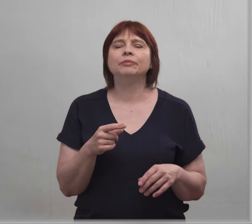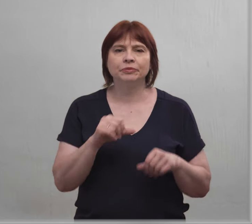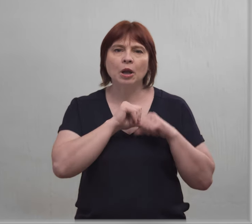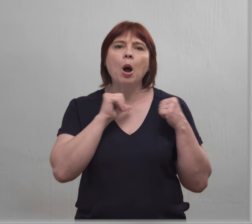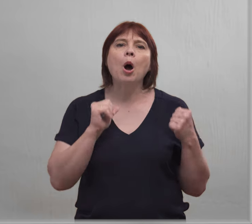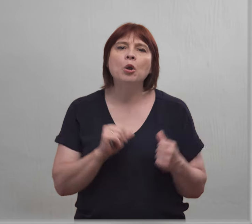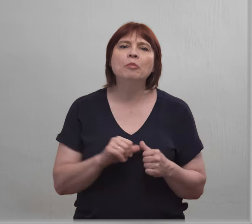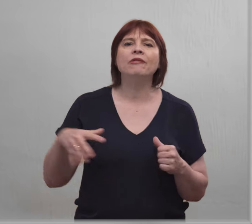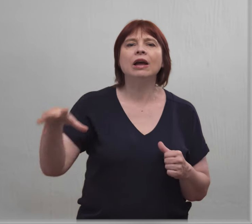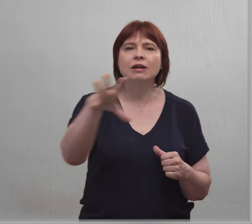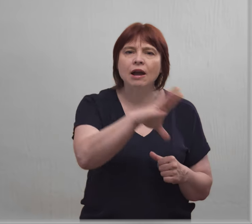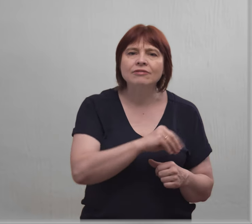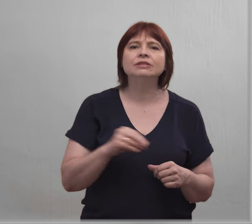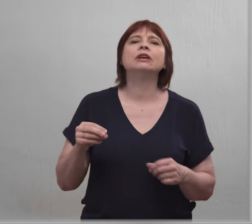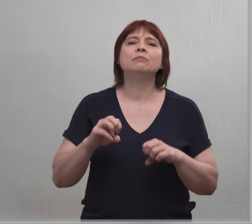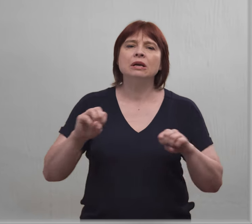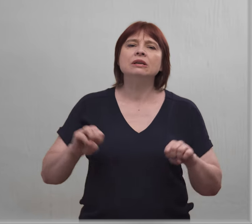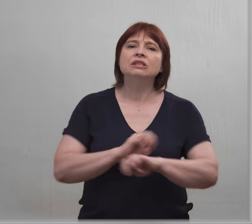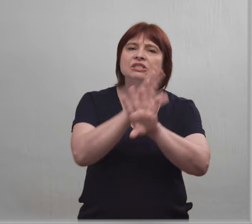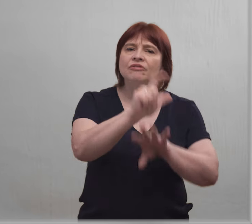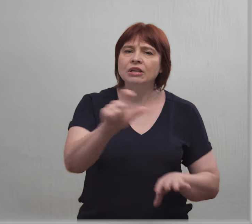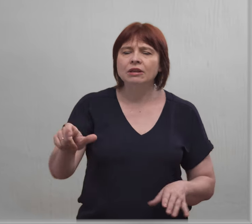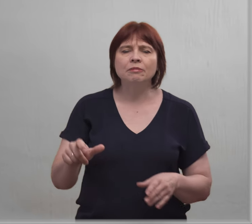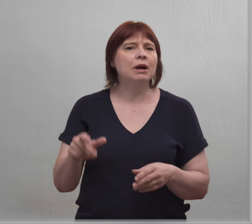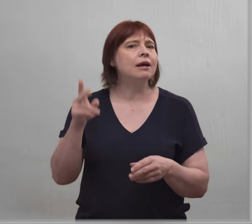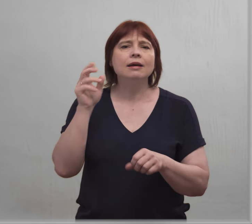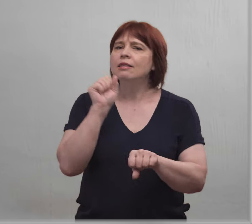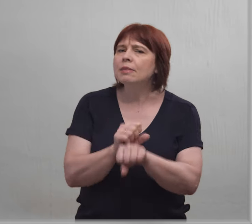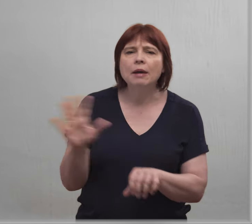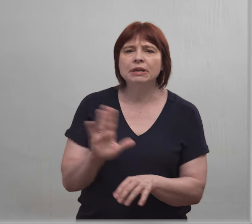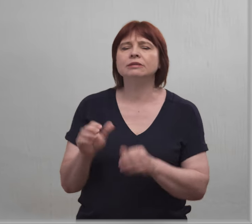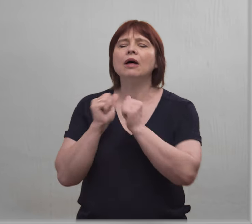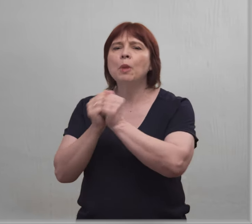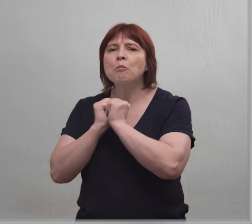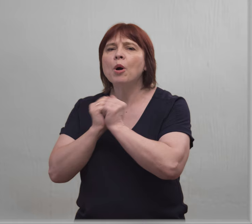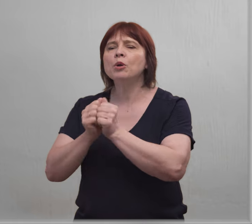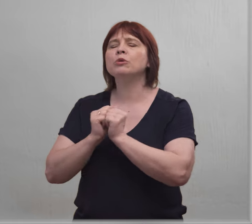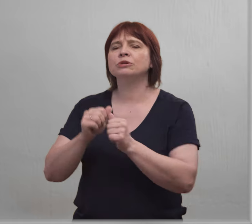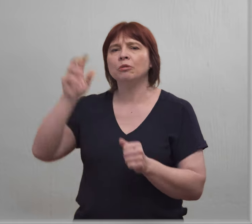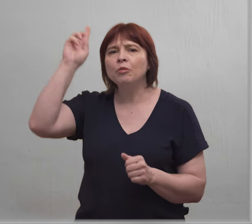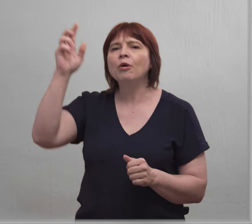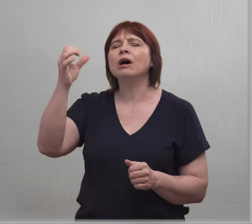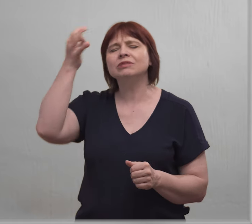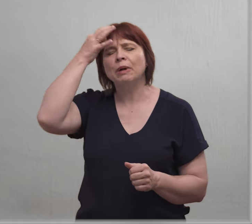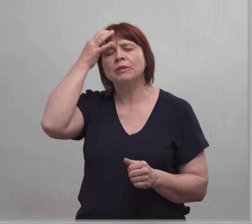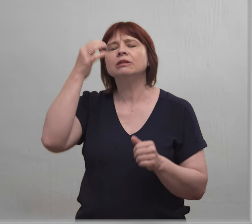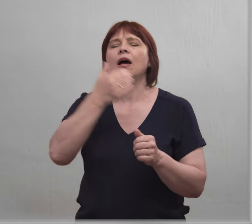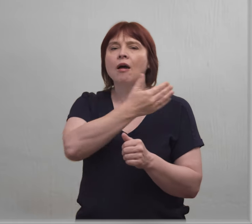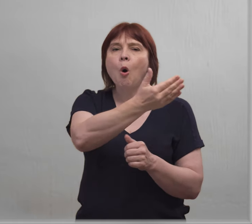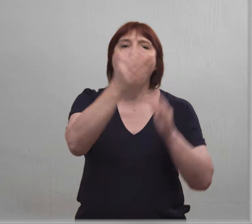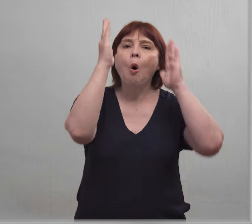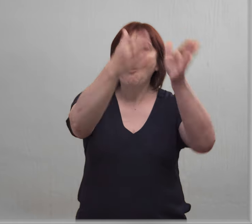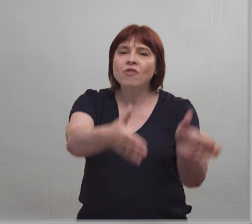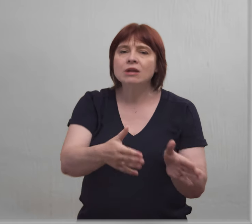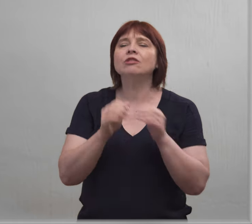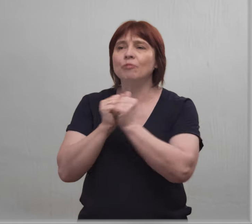ко всем святым, непрестанно благодарю за вас Бога, вспоминая о вас в молитвах моих». И дальше он перечисляет молитву.